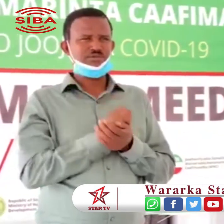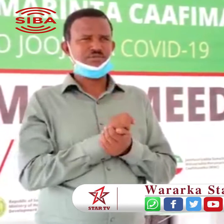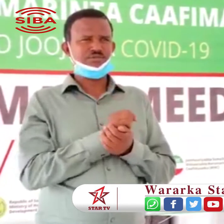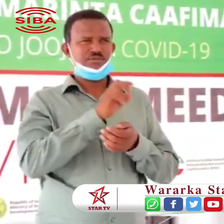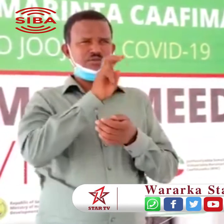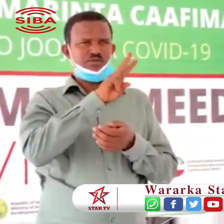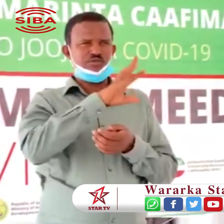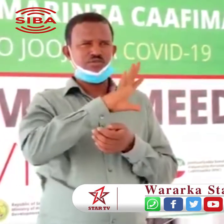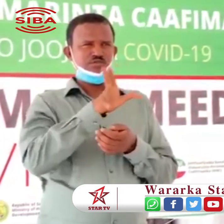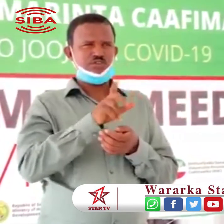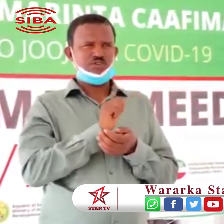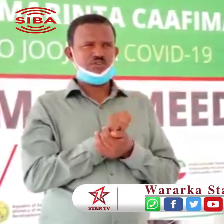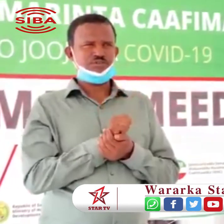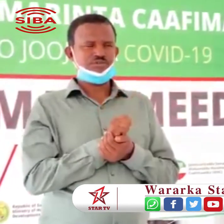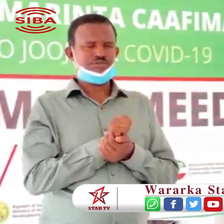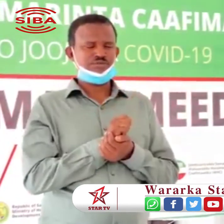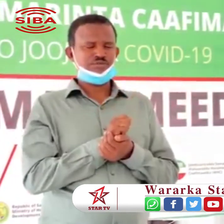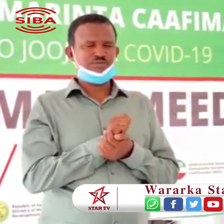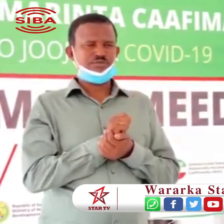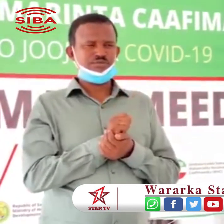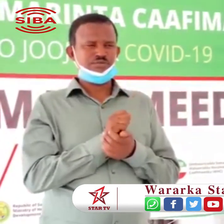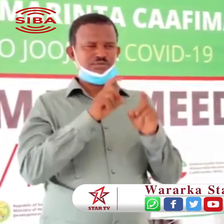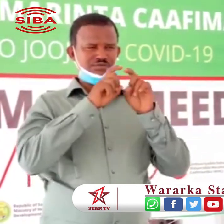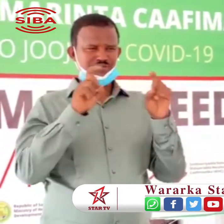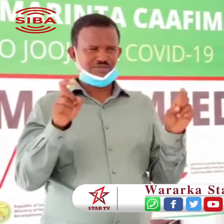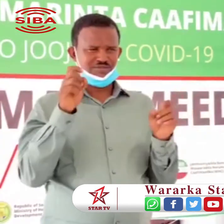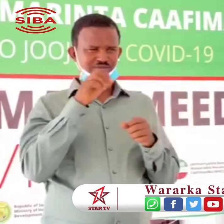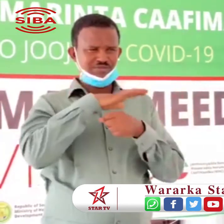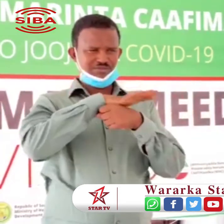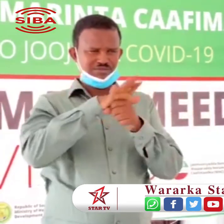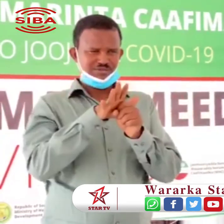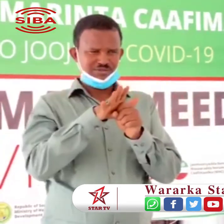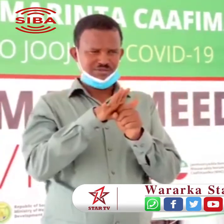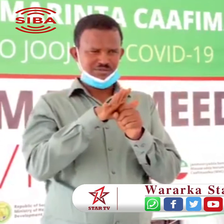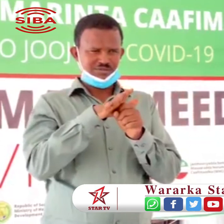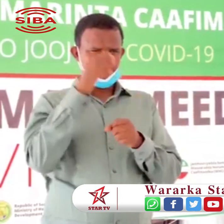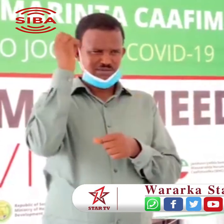24 saacadood ee u dambeeyay xaaladda cudurkan COVID-19